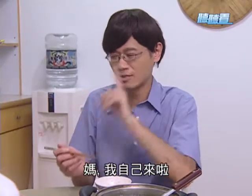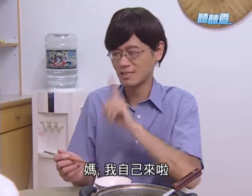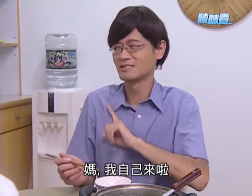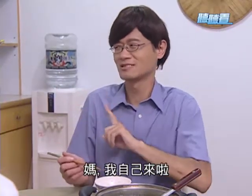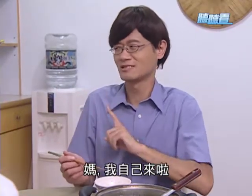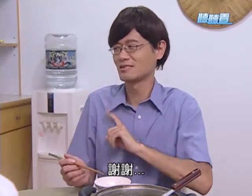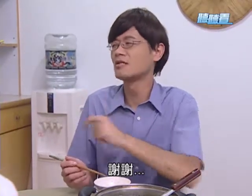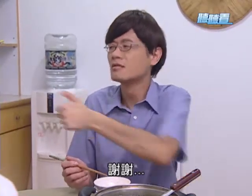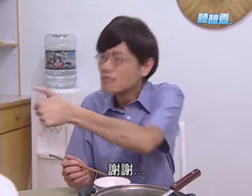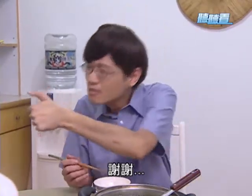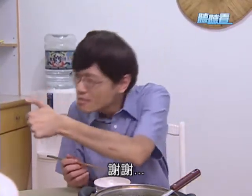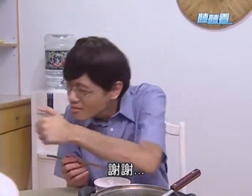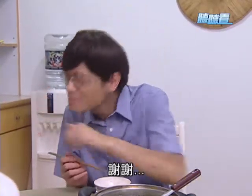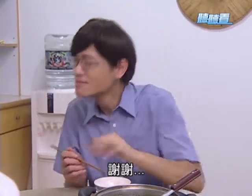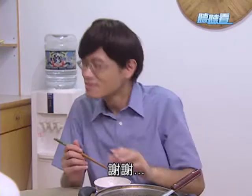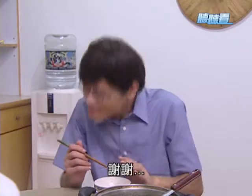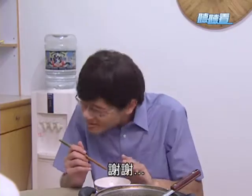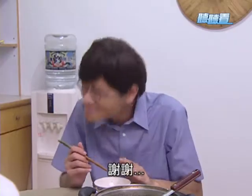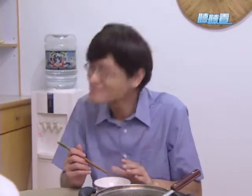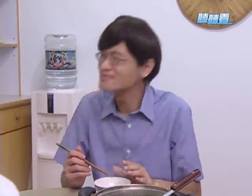了。谢谢啊，谢谢，谢谢，谢谢。